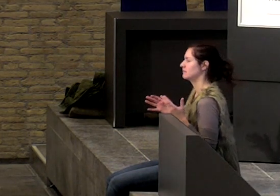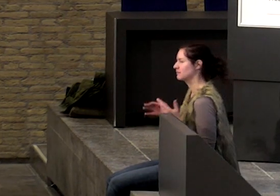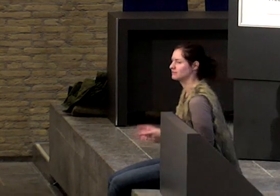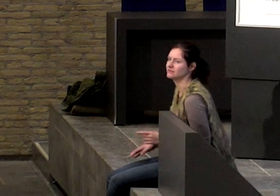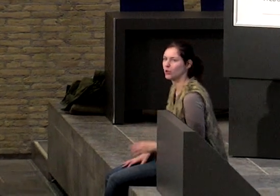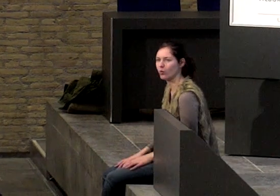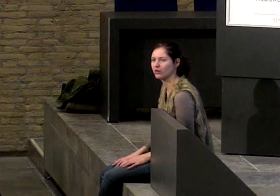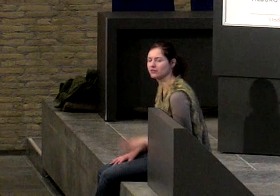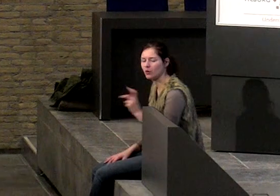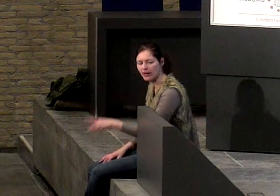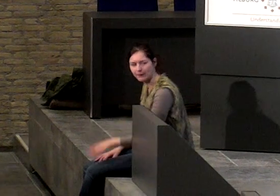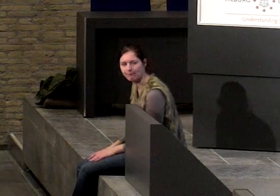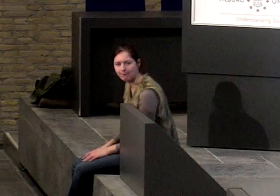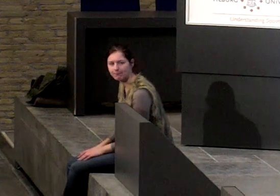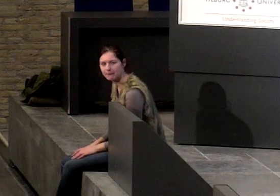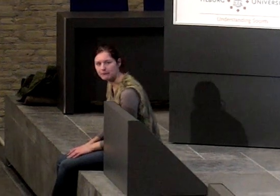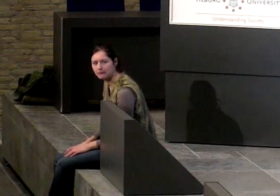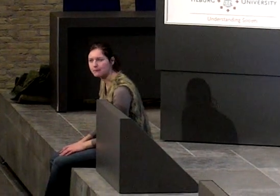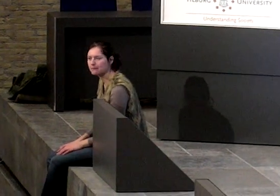Jongelui,